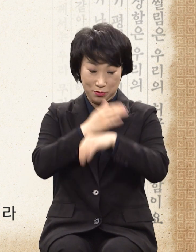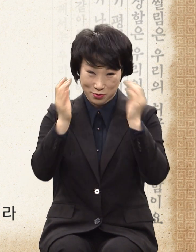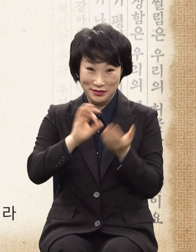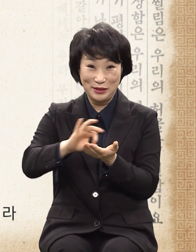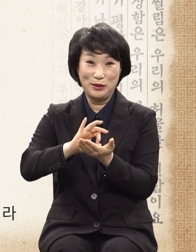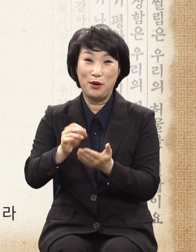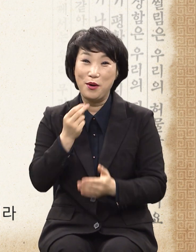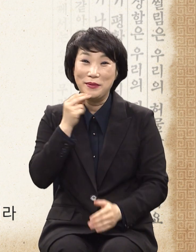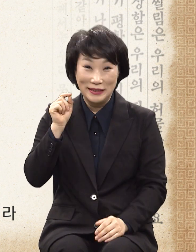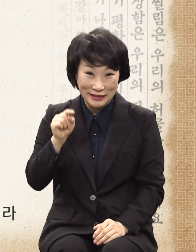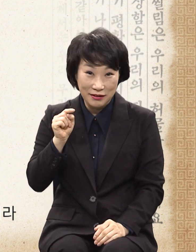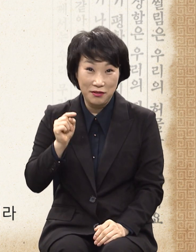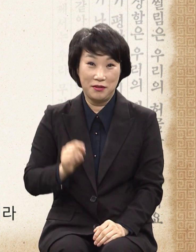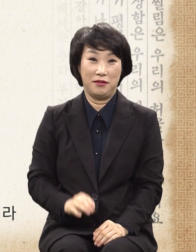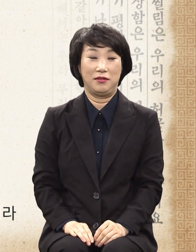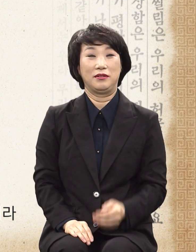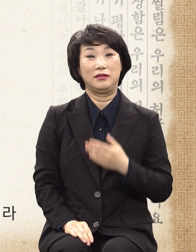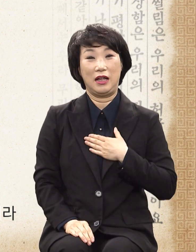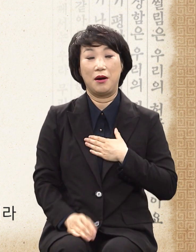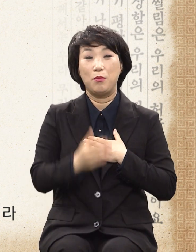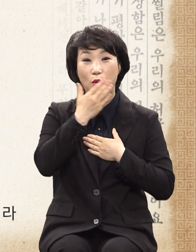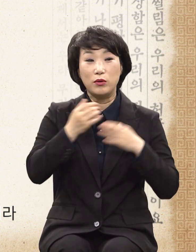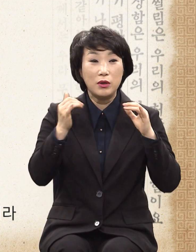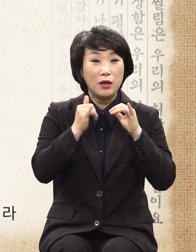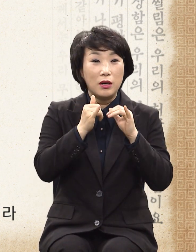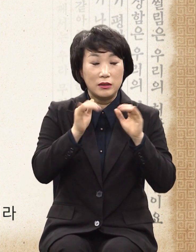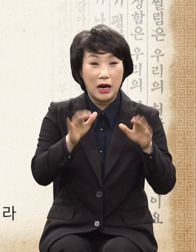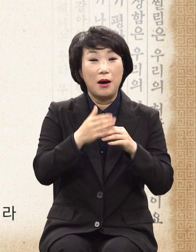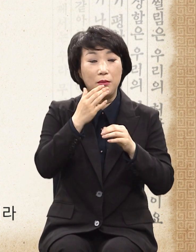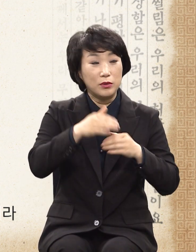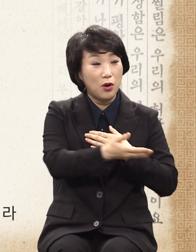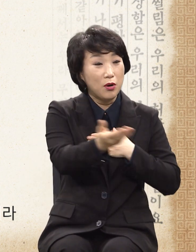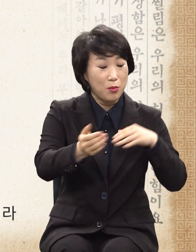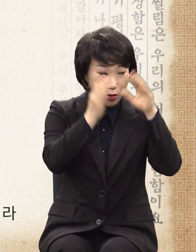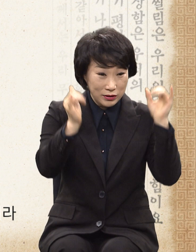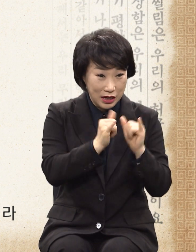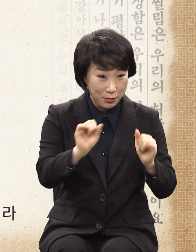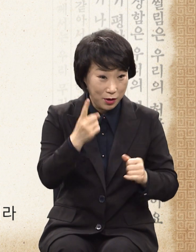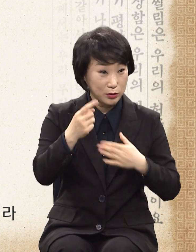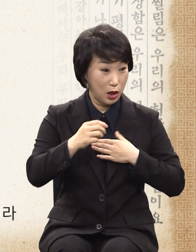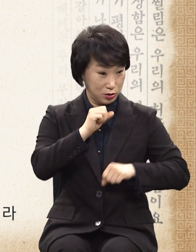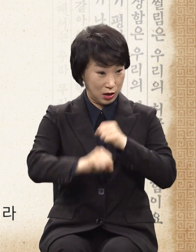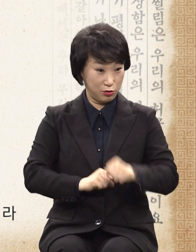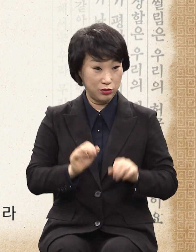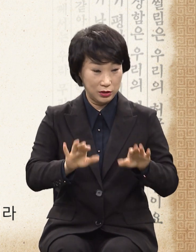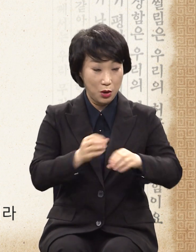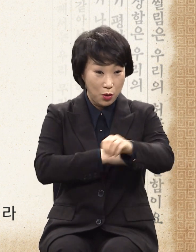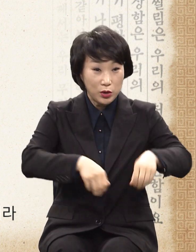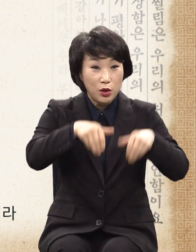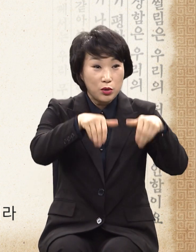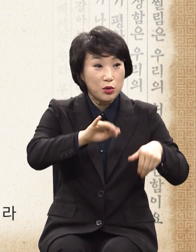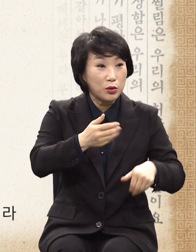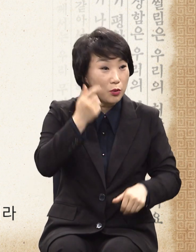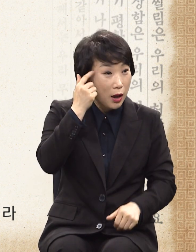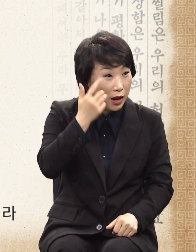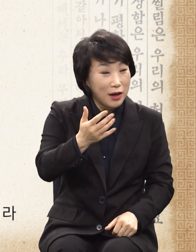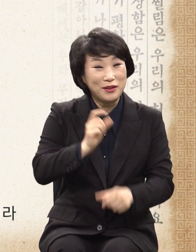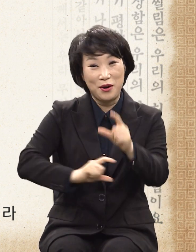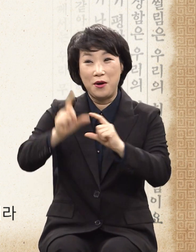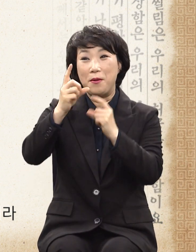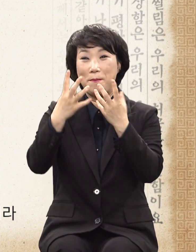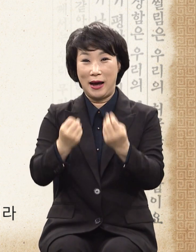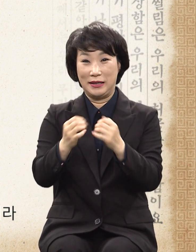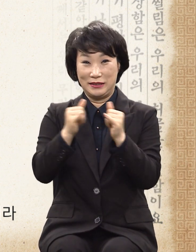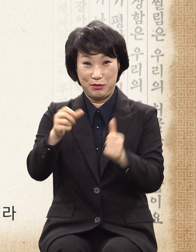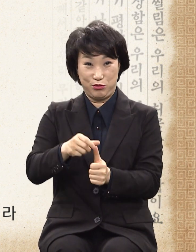아니하는 이것이로라. 내가 모든 사람에게 자유하였으나 스스로 모든 사람에게 종이 된 것은 더 많은